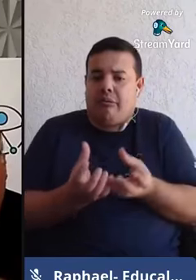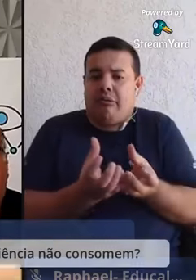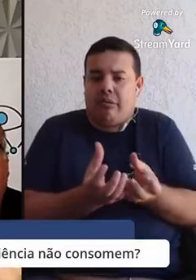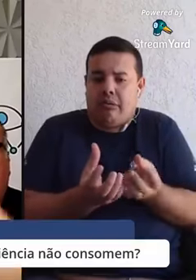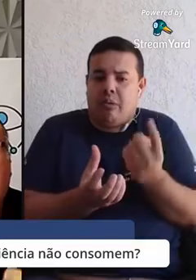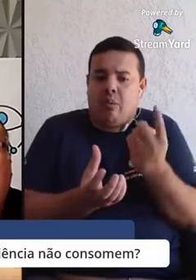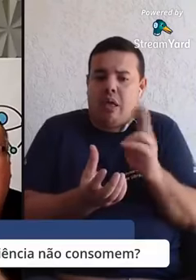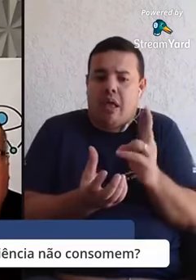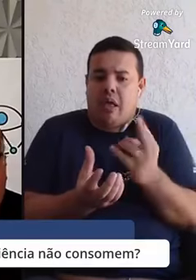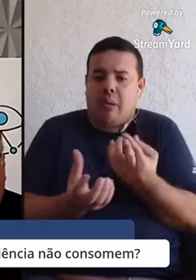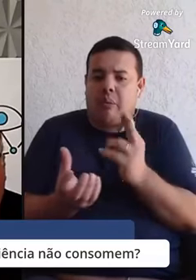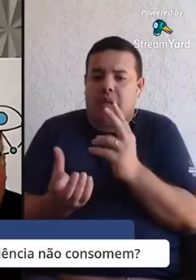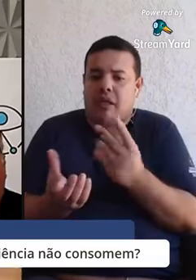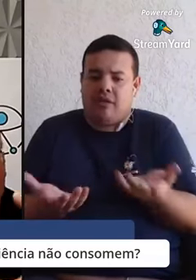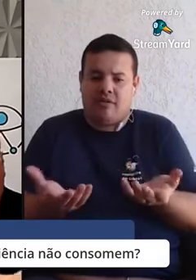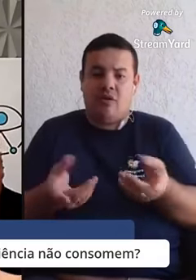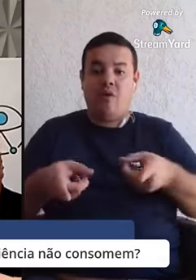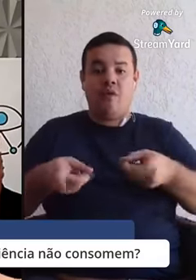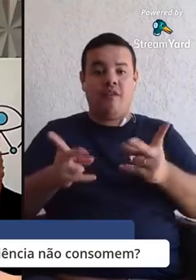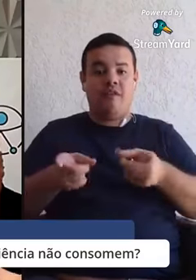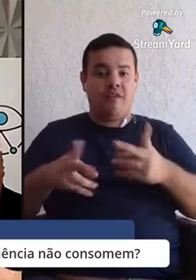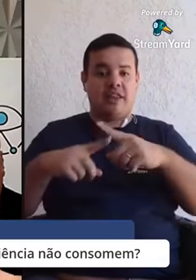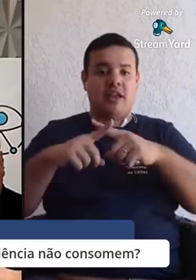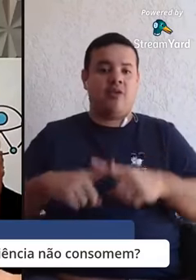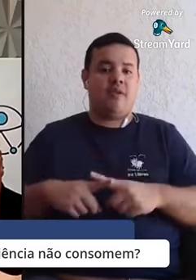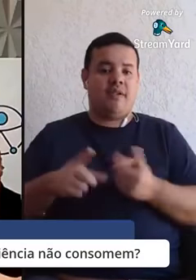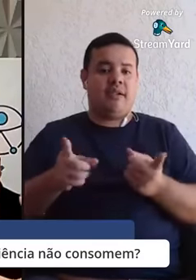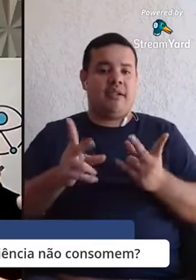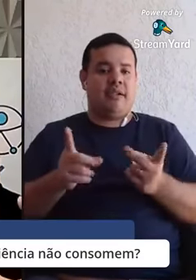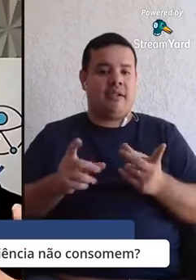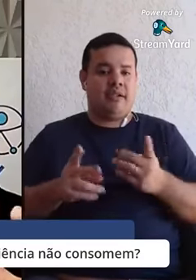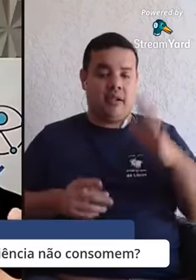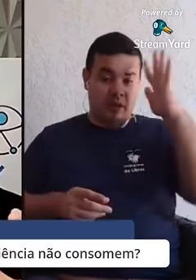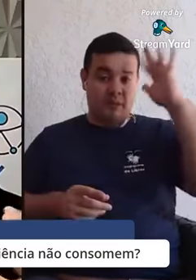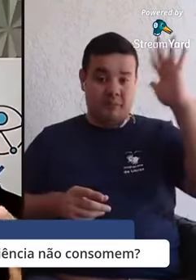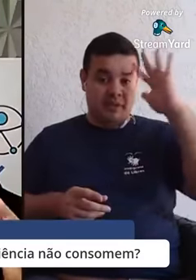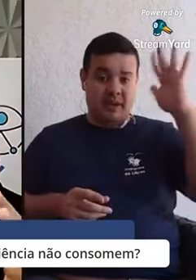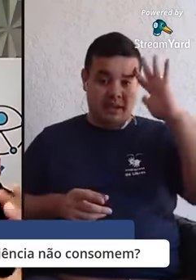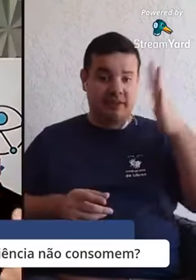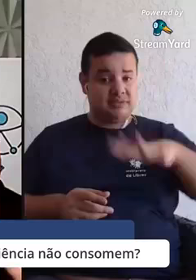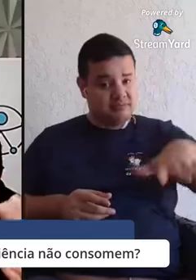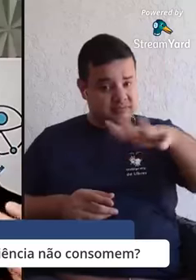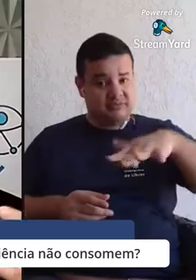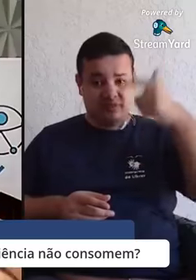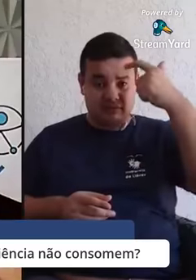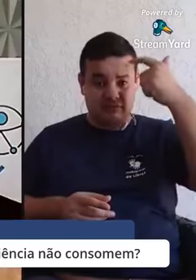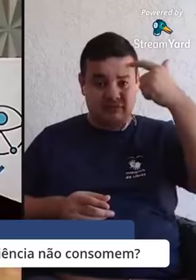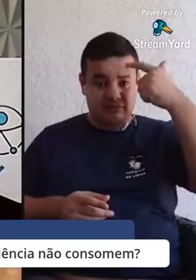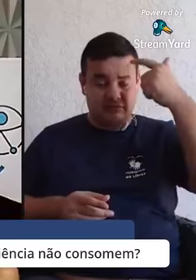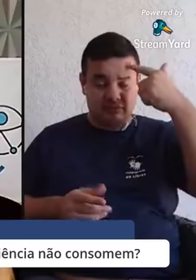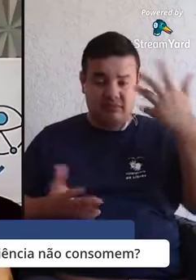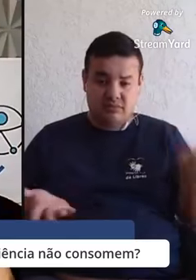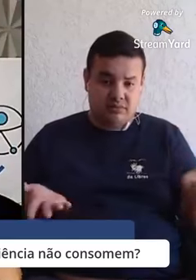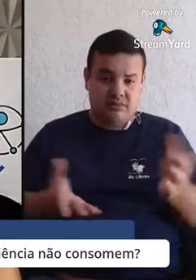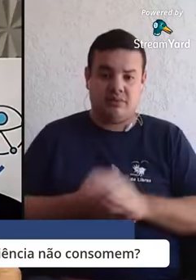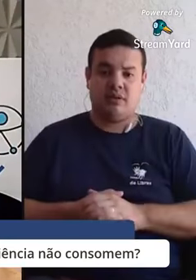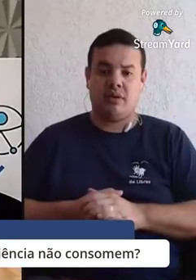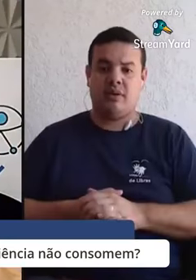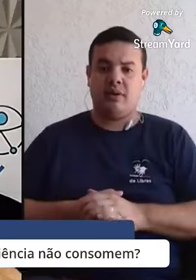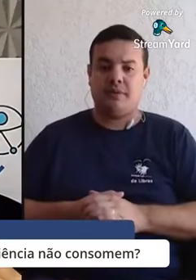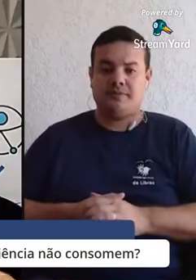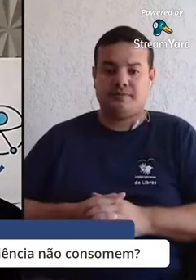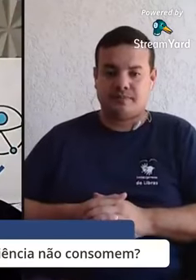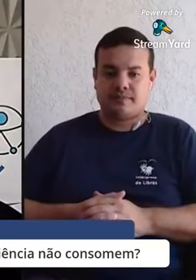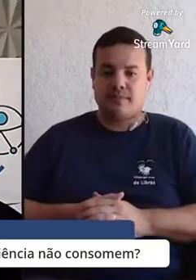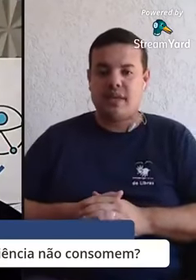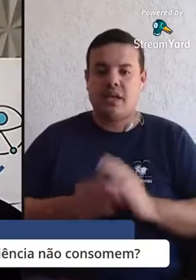no semáforo ou vendendo bilhete de loteria. É isso que o brasileiro ainda tem ideia. E leva com ele essa